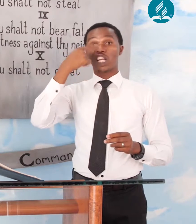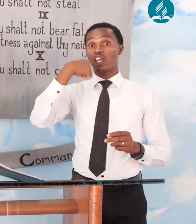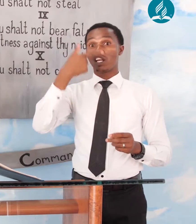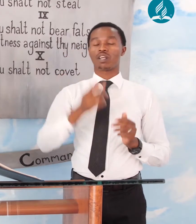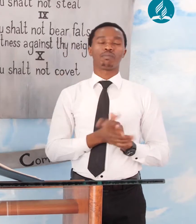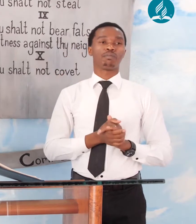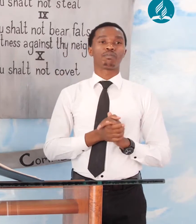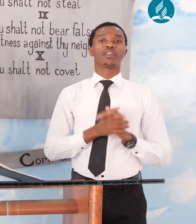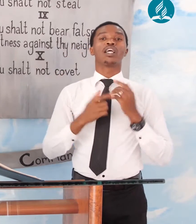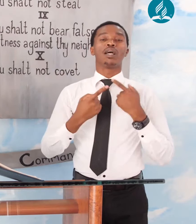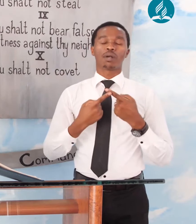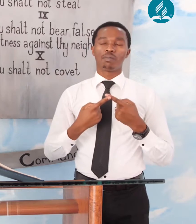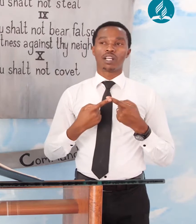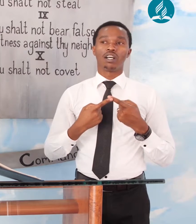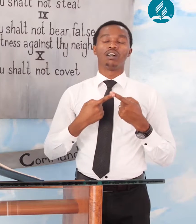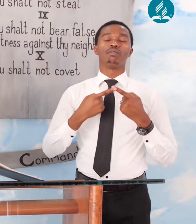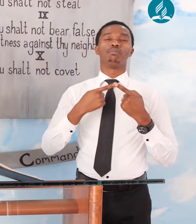Musa